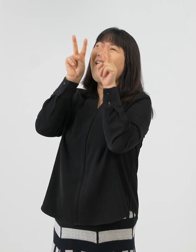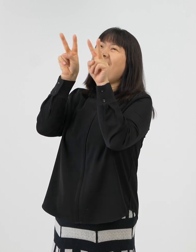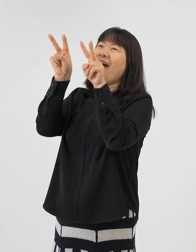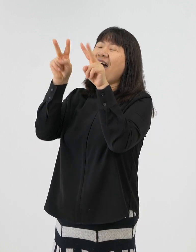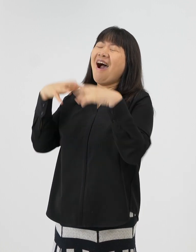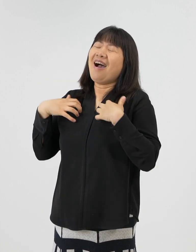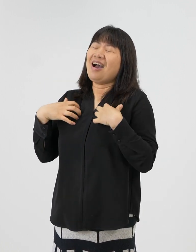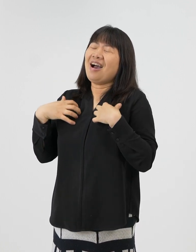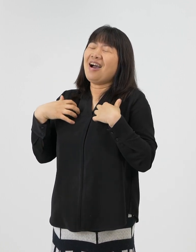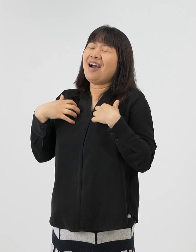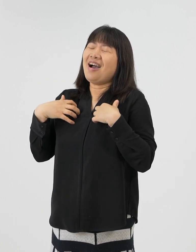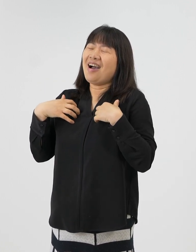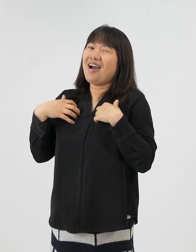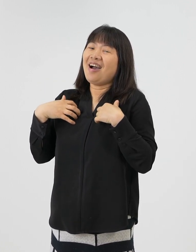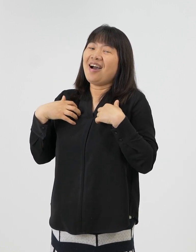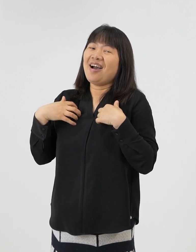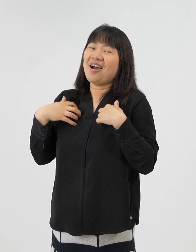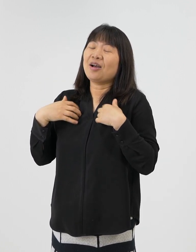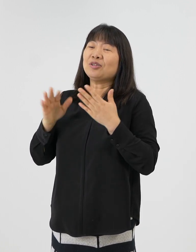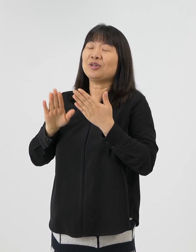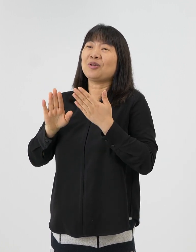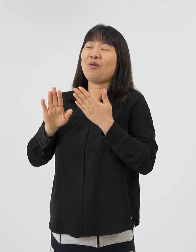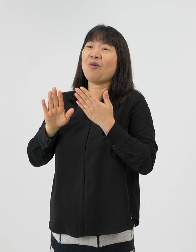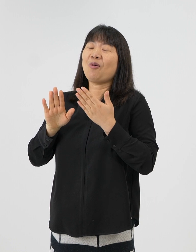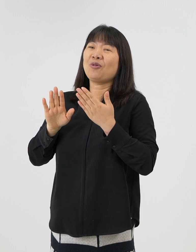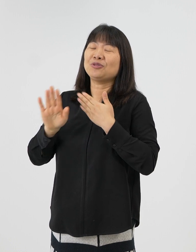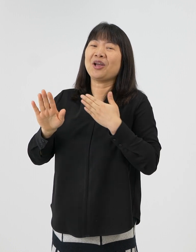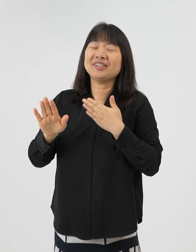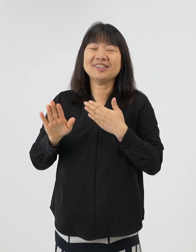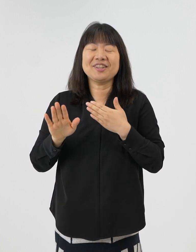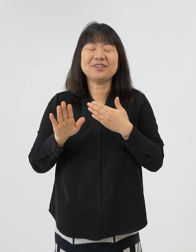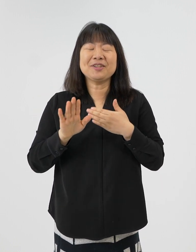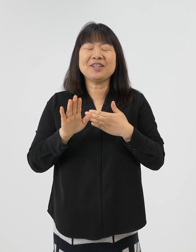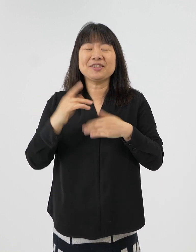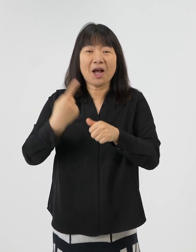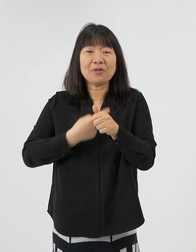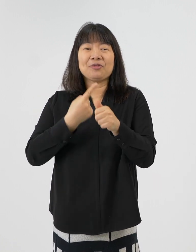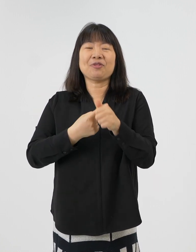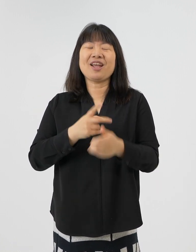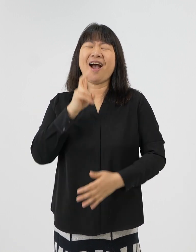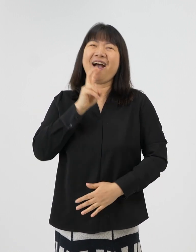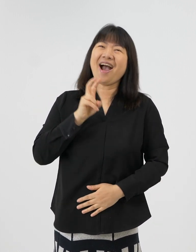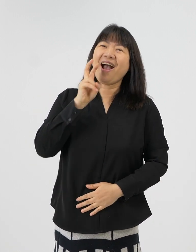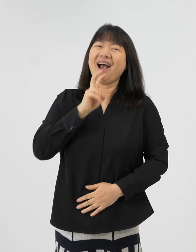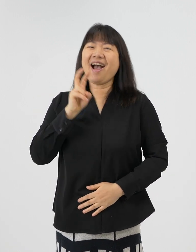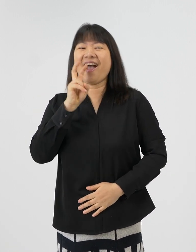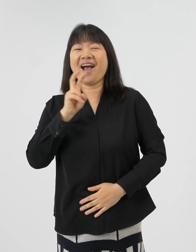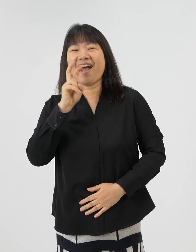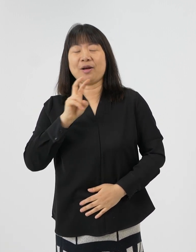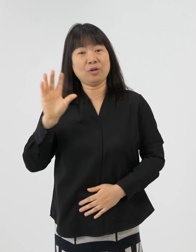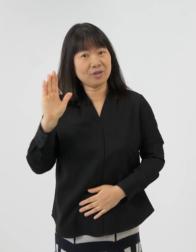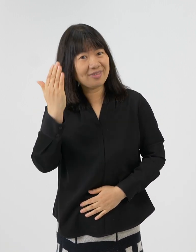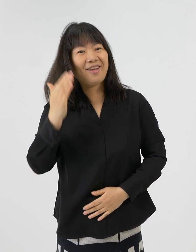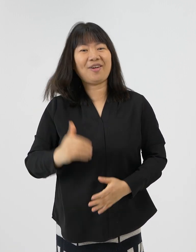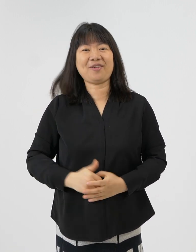뭐가 터지죠? 흥얼거림, 노래와 찬양이 터져요. 그 사람이